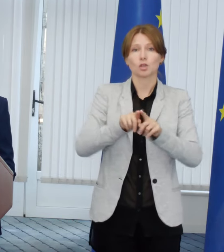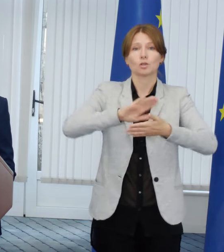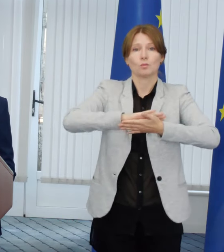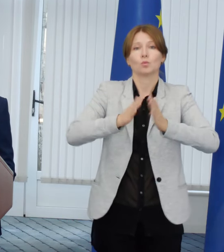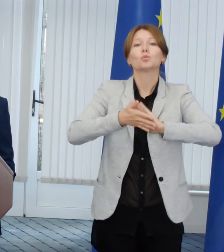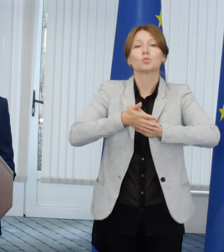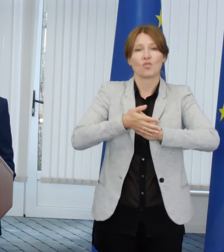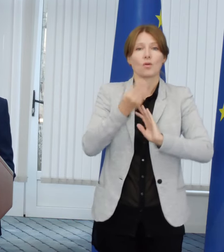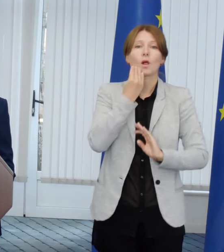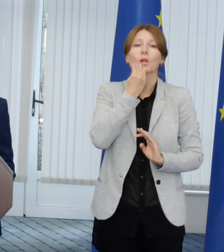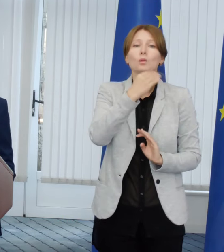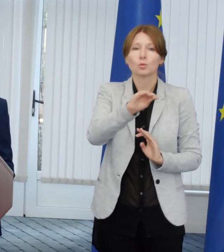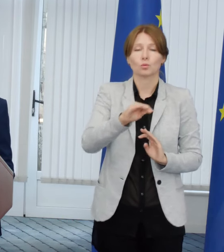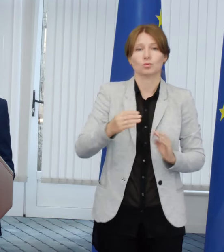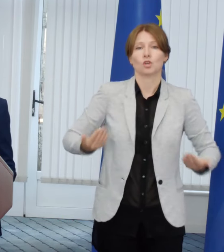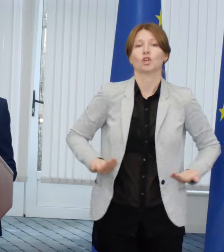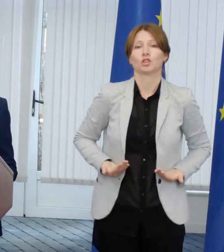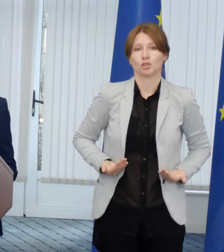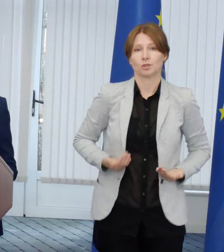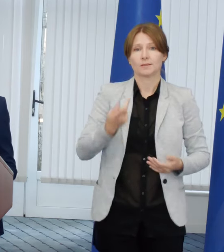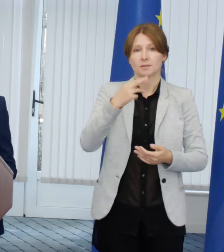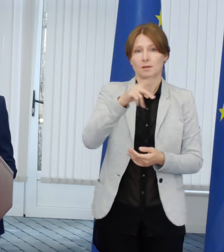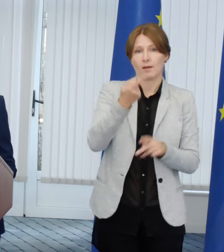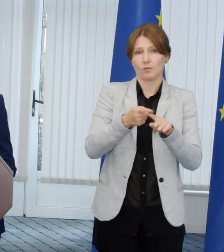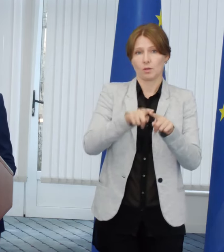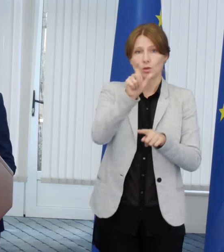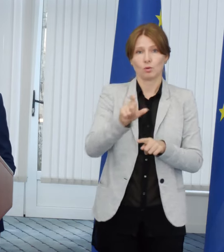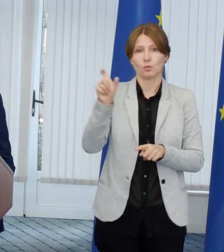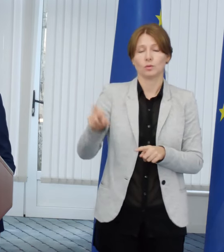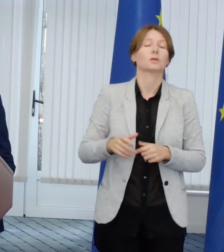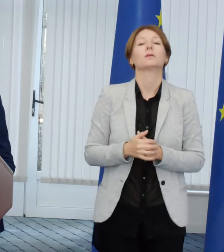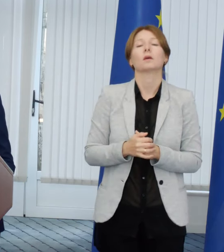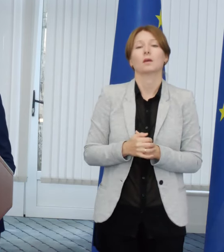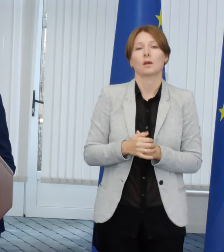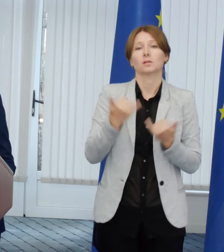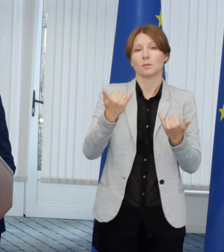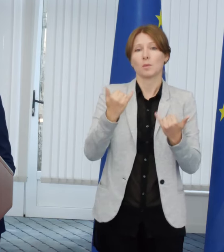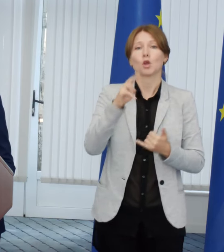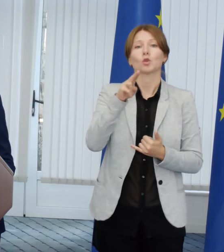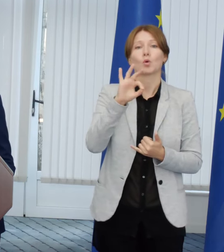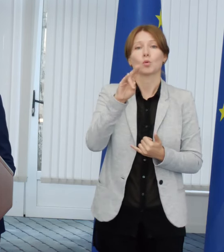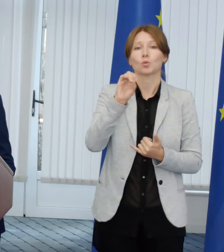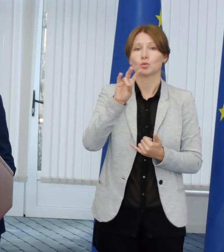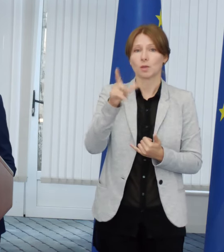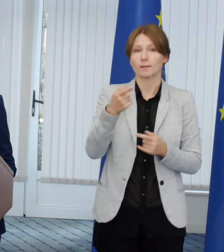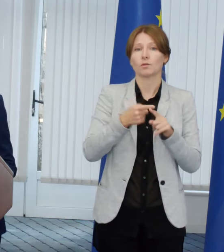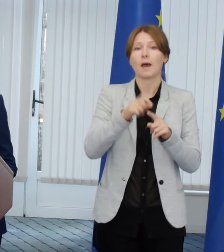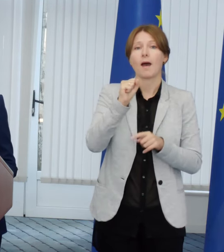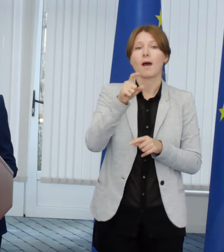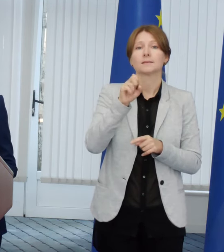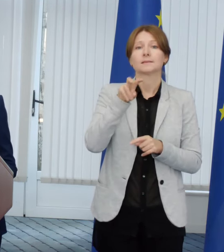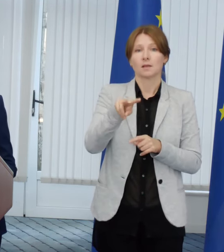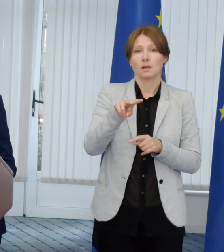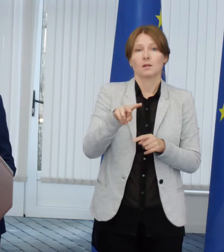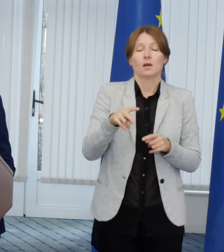condiții mai bune de trai pentru aceste persoane. Mergem la Dundușeni, azilul pentru persoane